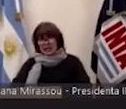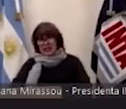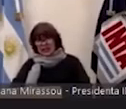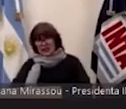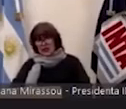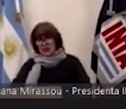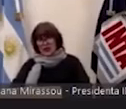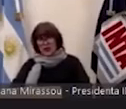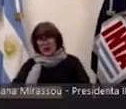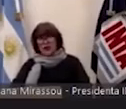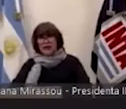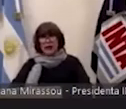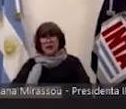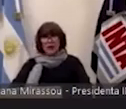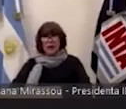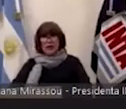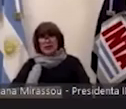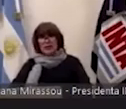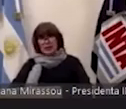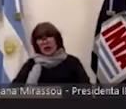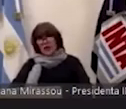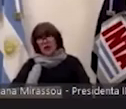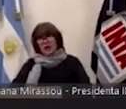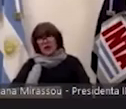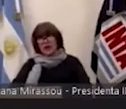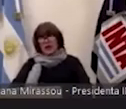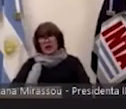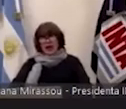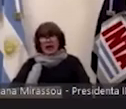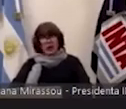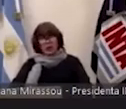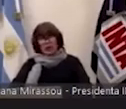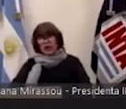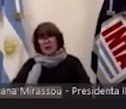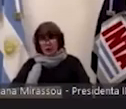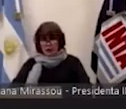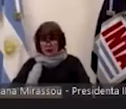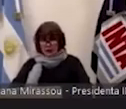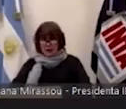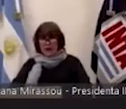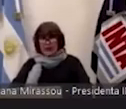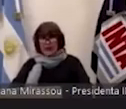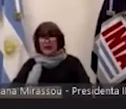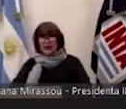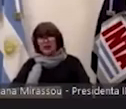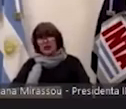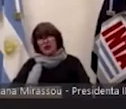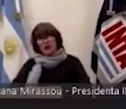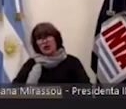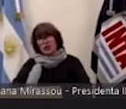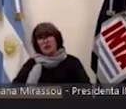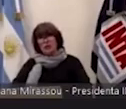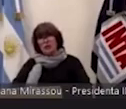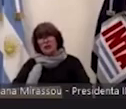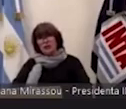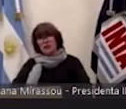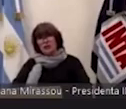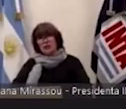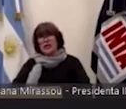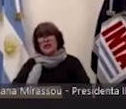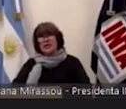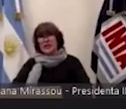síntesis, las acciones de las políticas públicas apuntan a incorporar la perspectiva de género en todos los